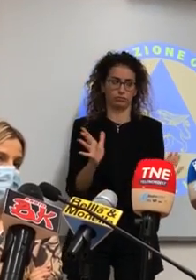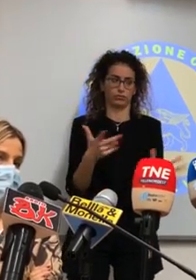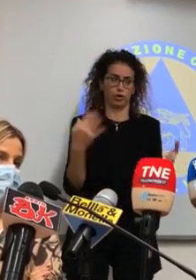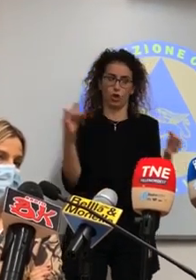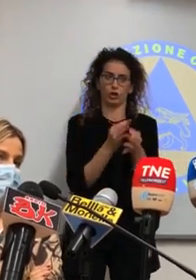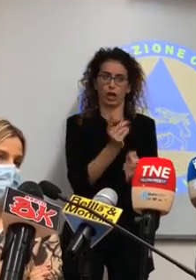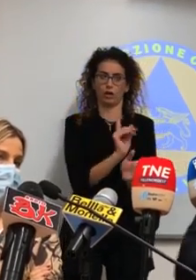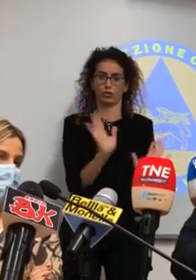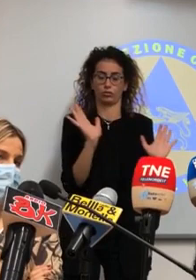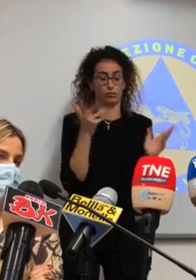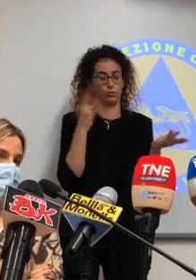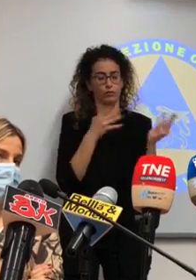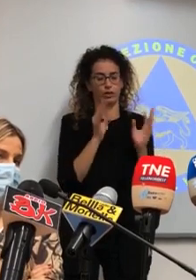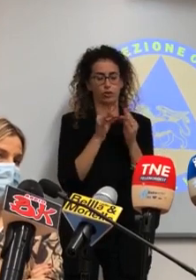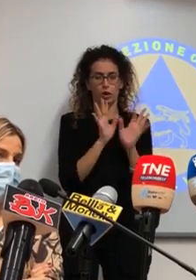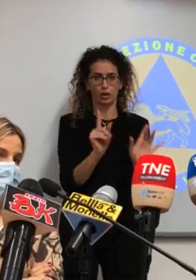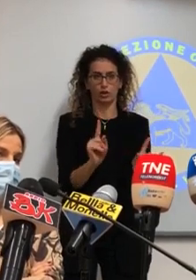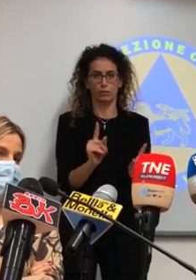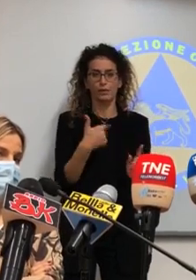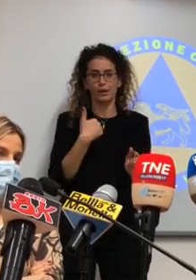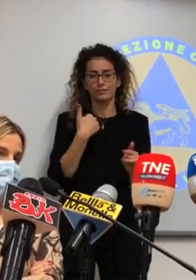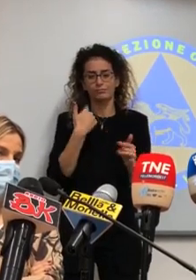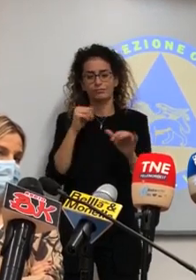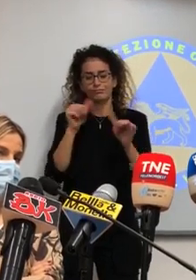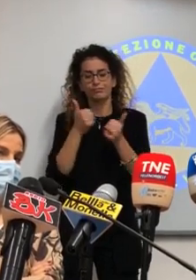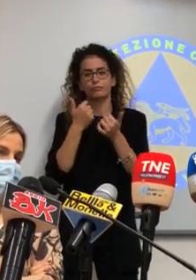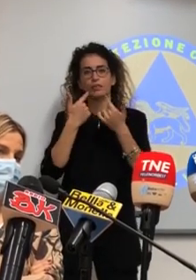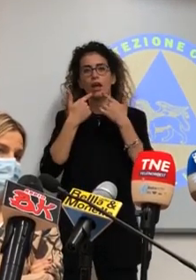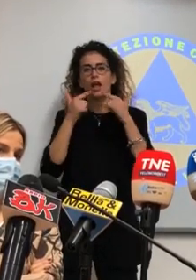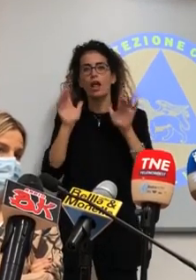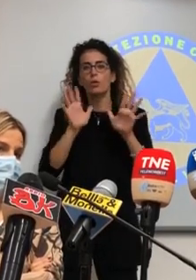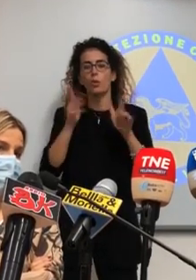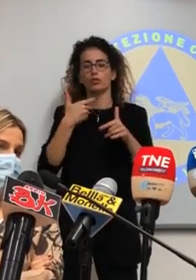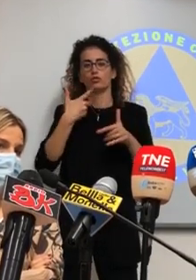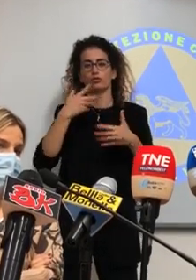la violenza, ma anche il linguaggio ha un suo senso,